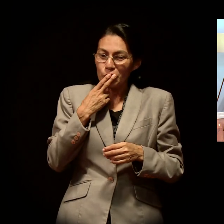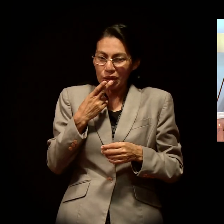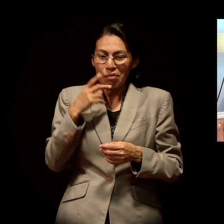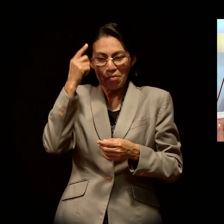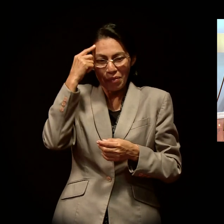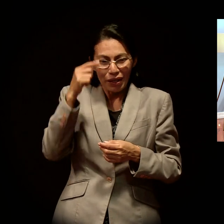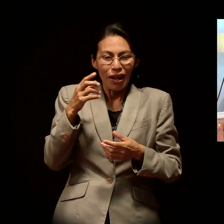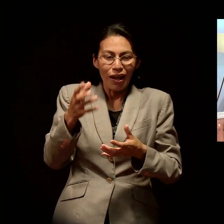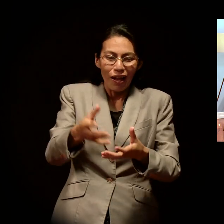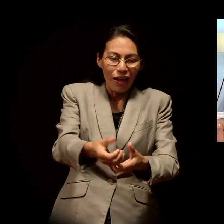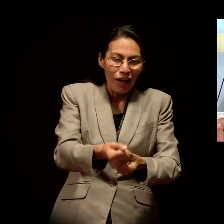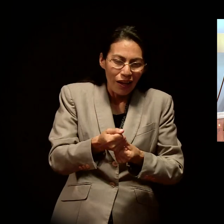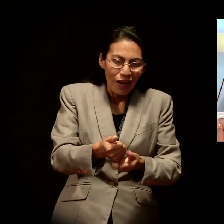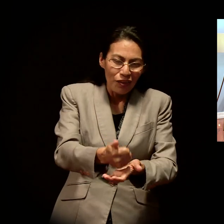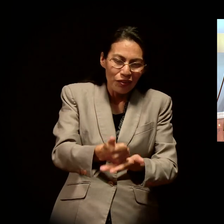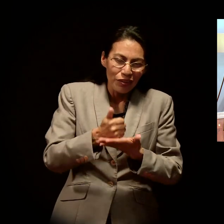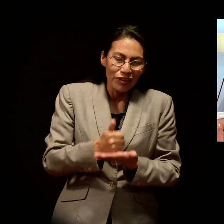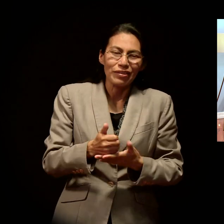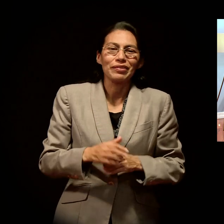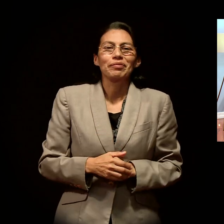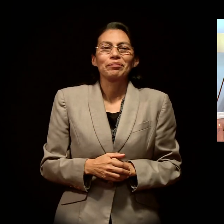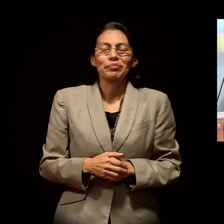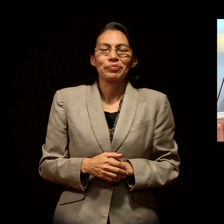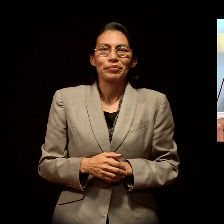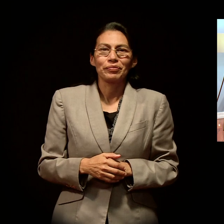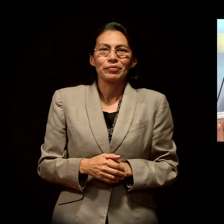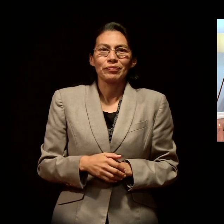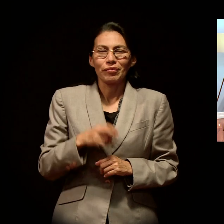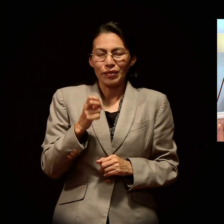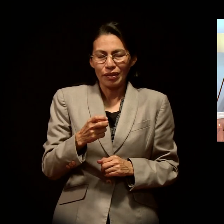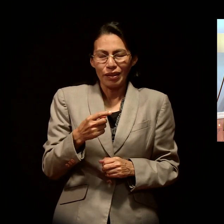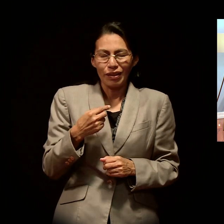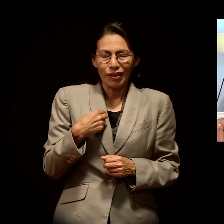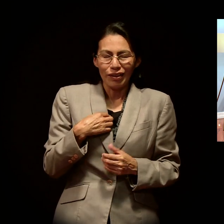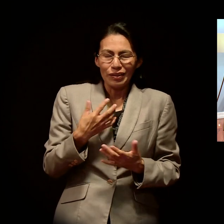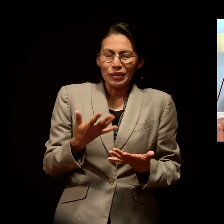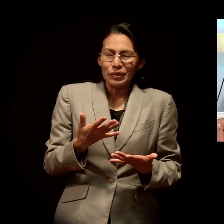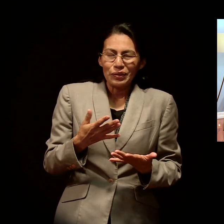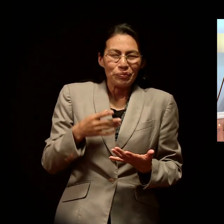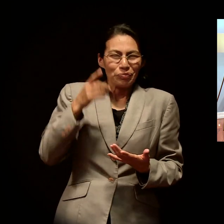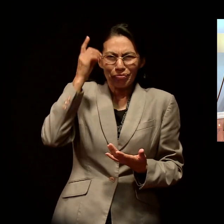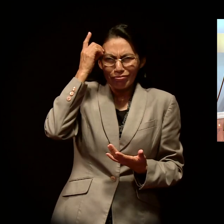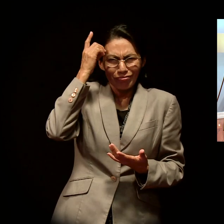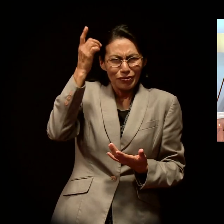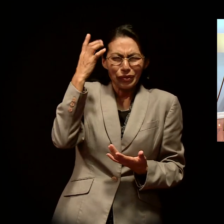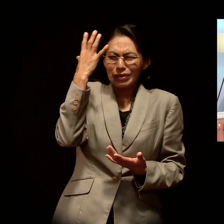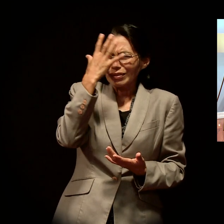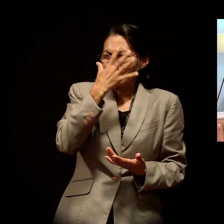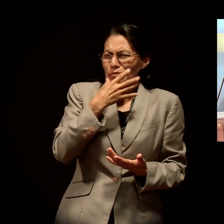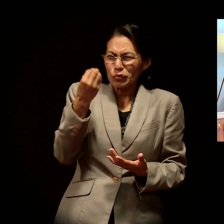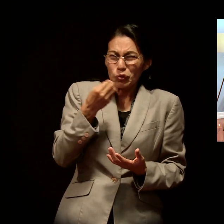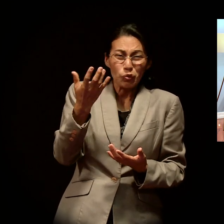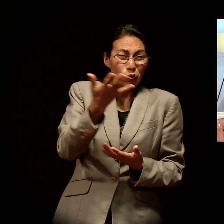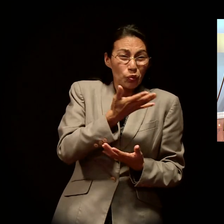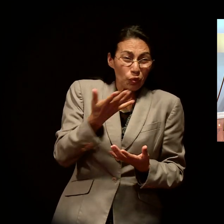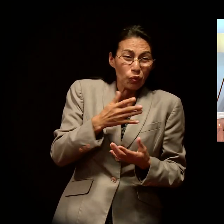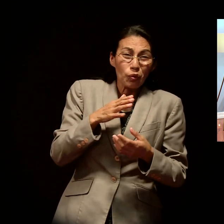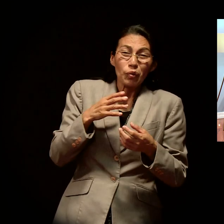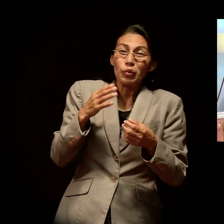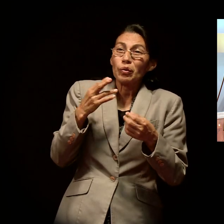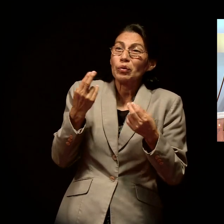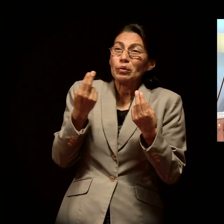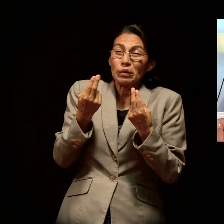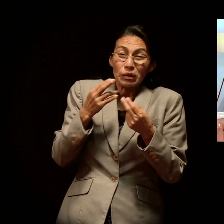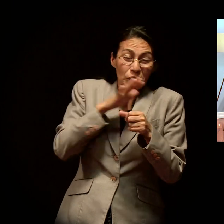sacarte donde estás el mismo el mismo lazo que fue a buscar entonces pastor La Providencia del señor